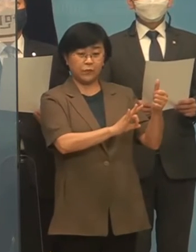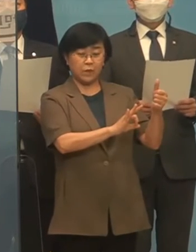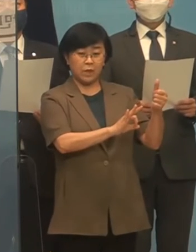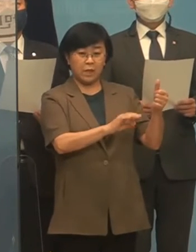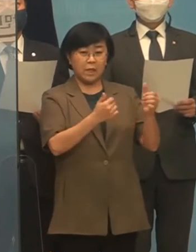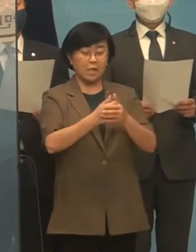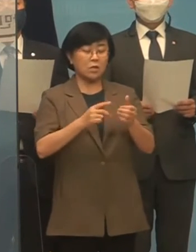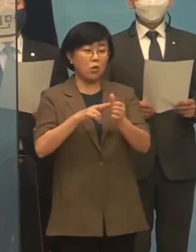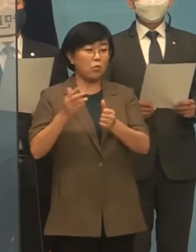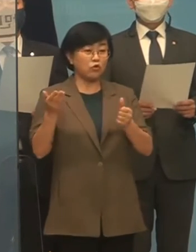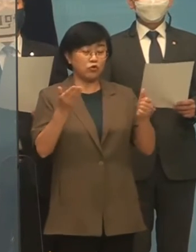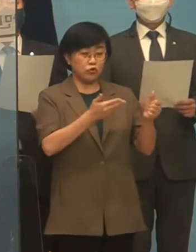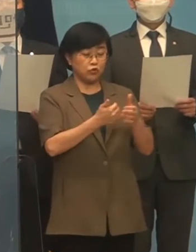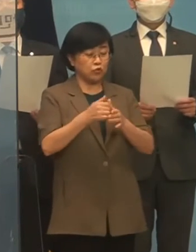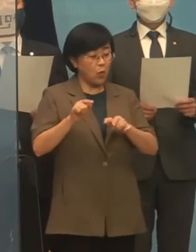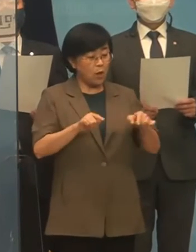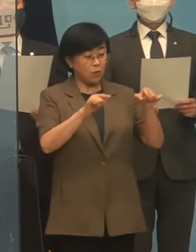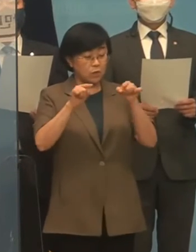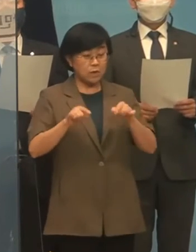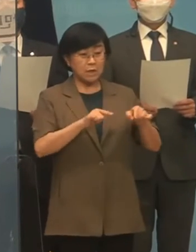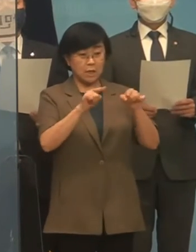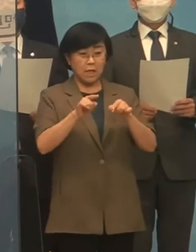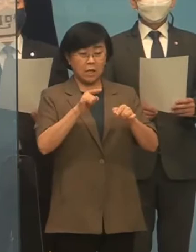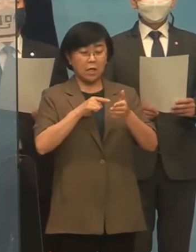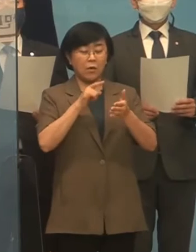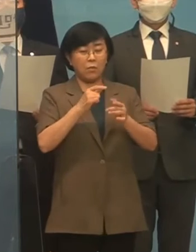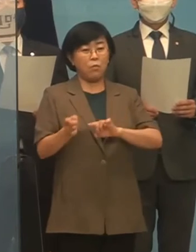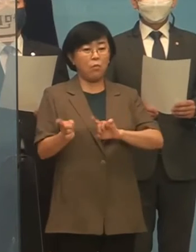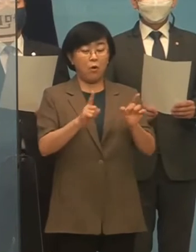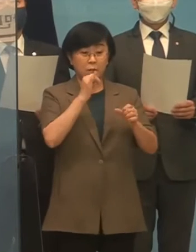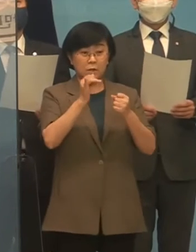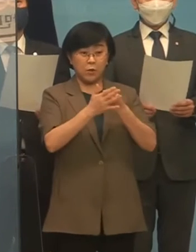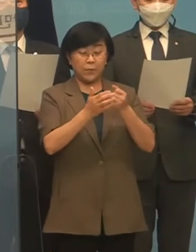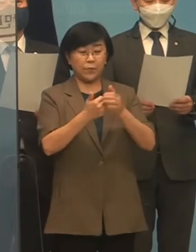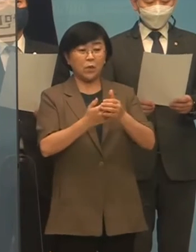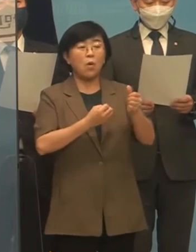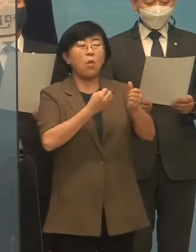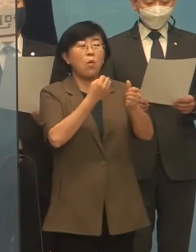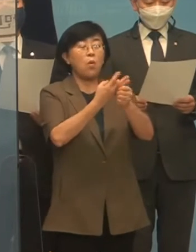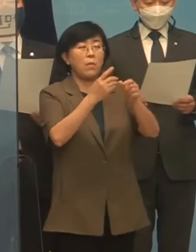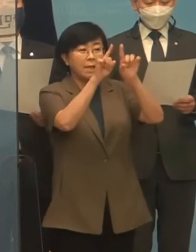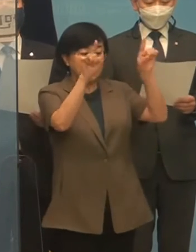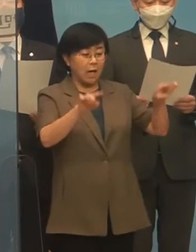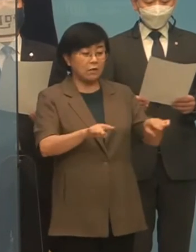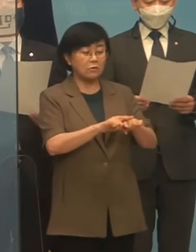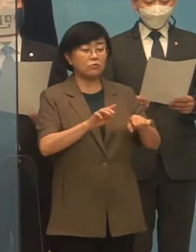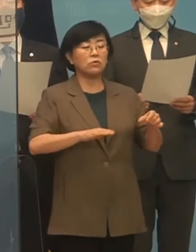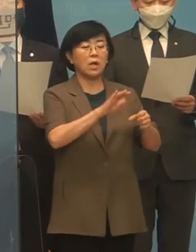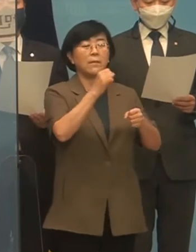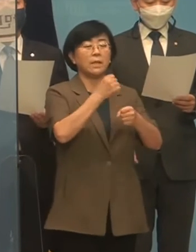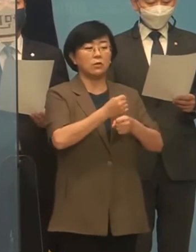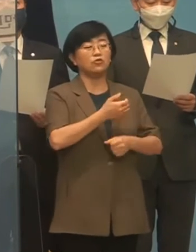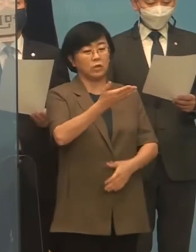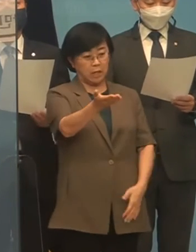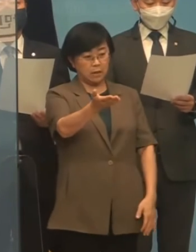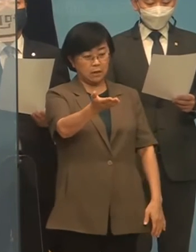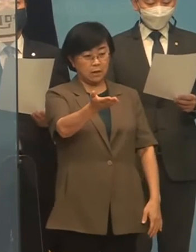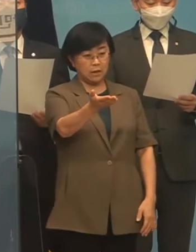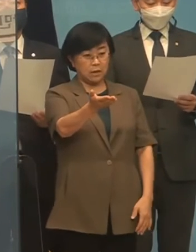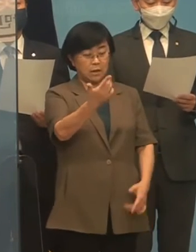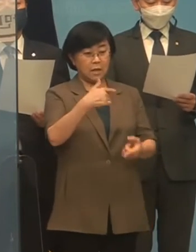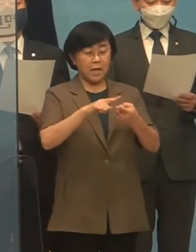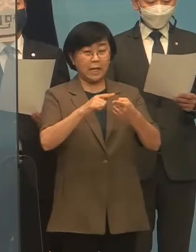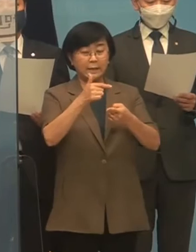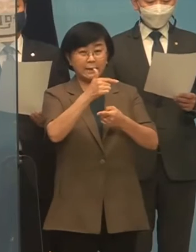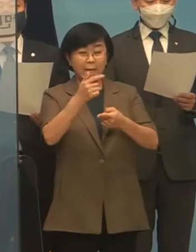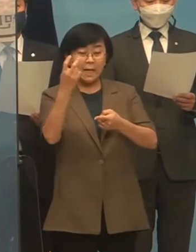사이에 통화 녹취가 복원됐다고 합니다. 복원된 내용은 이렇습니다. 고발장을 우리가 만들어서 보내주겠다.